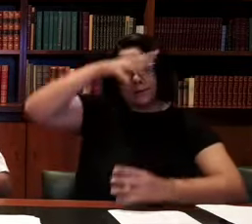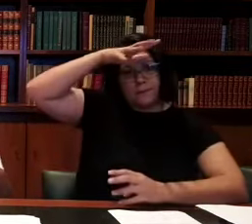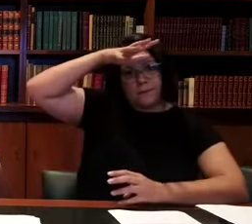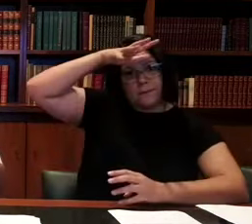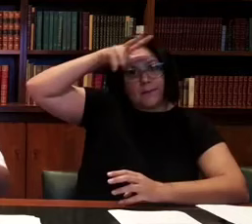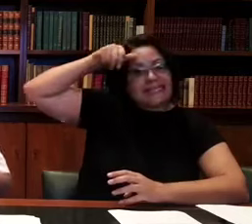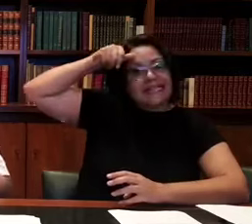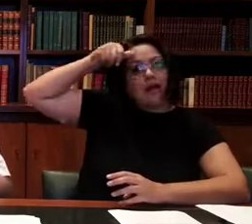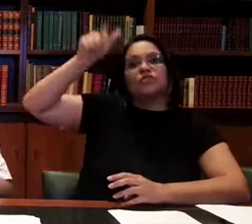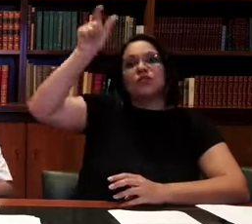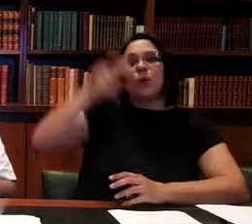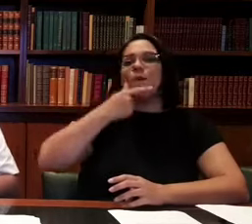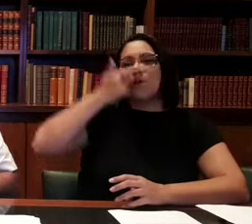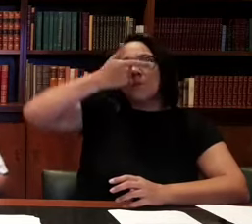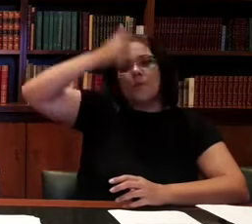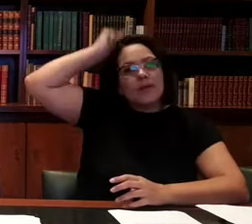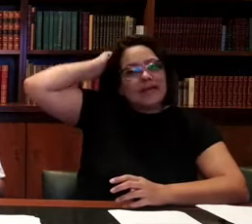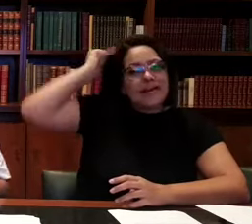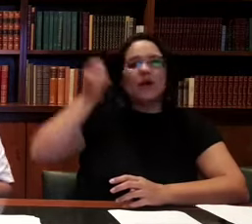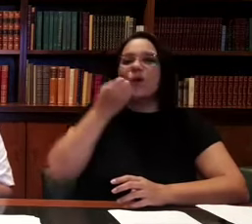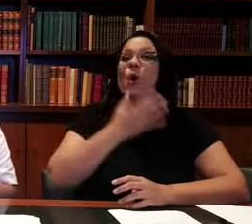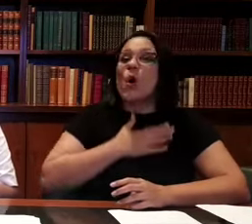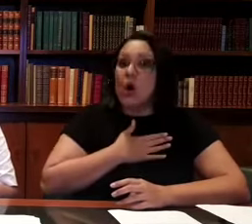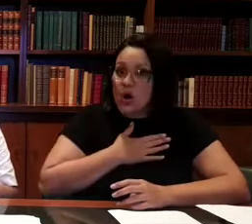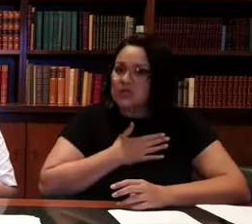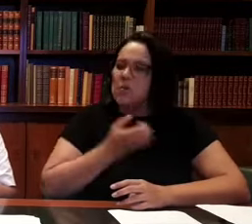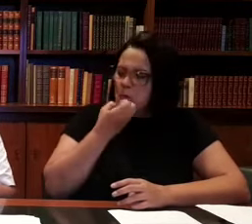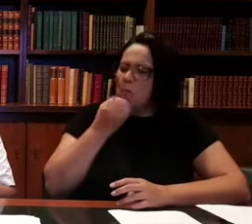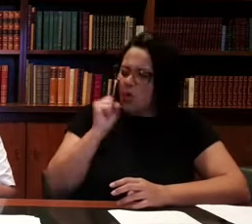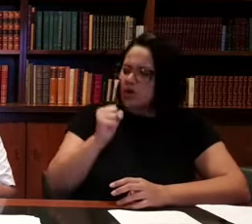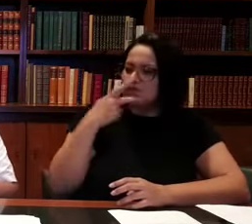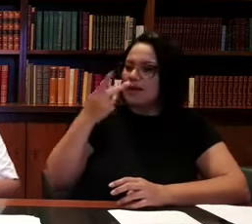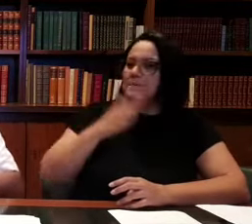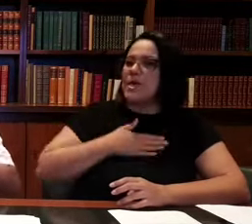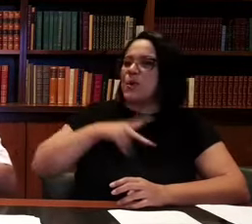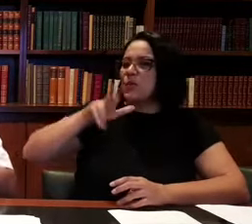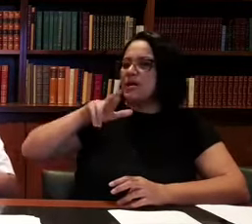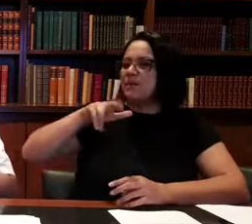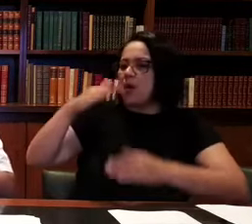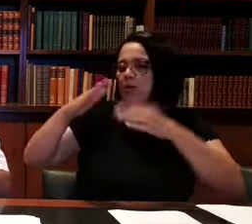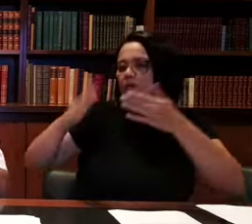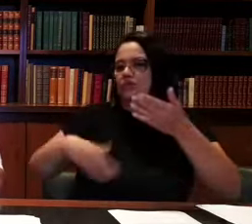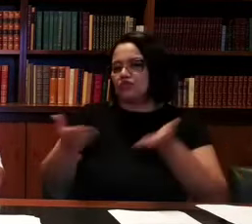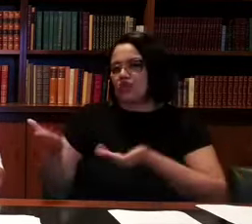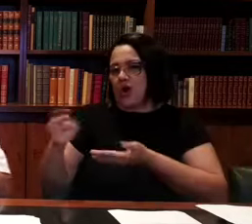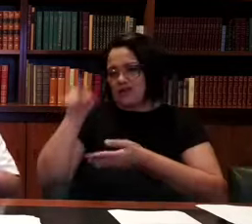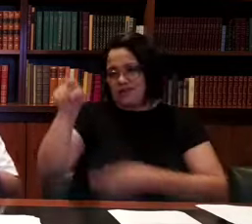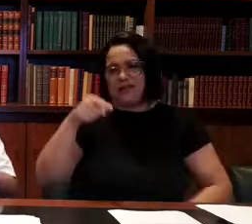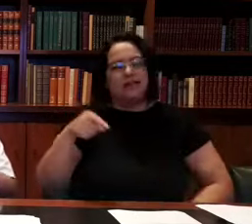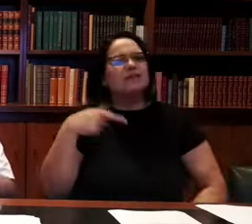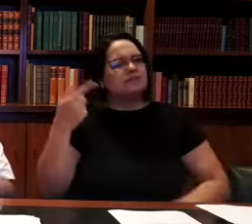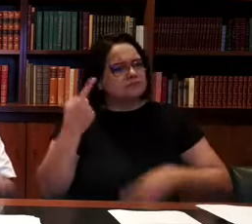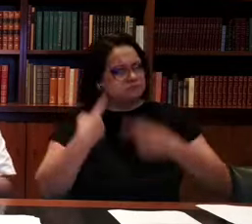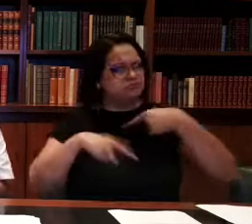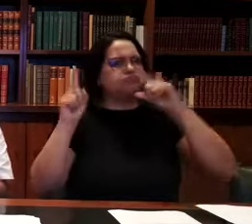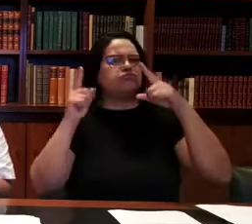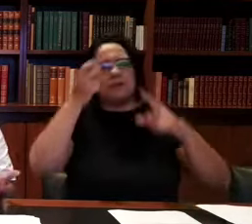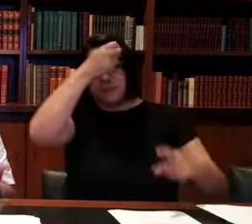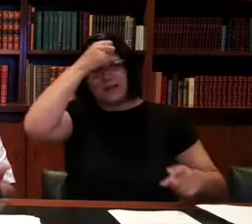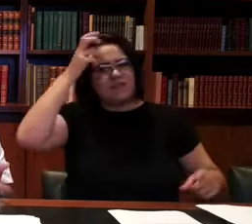tem um careca lá que eu gosto muito dele também tá certo posso falar é que ele para o meu irmão que é mais meu mais novo né eu tenho tudo para ser um excepcional